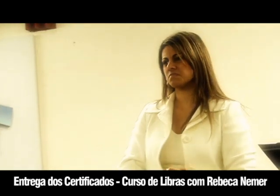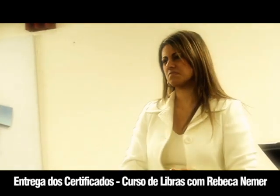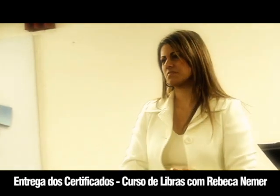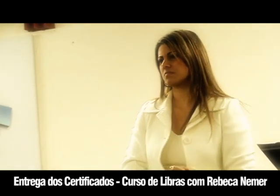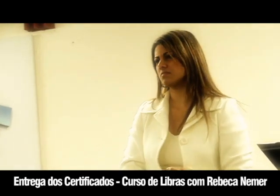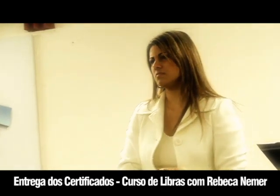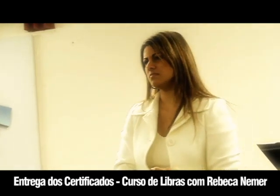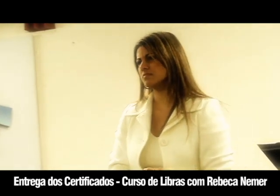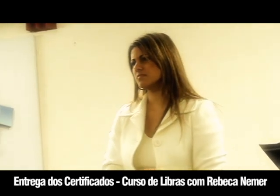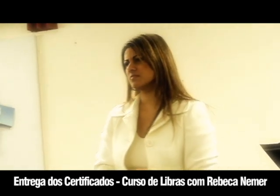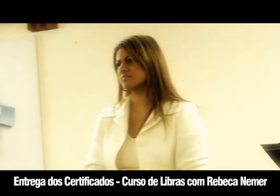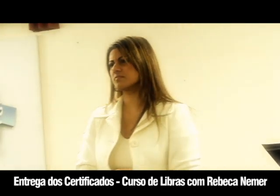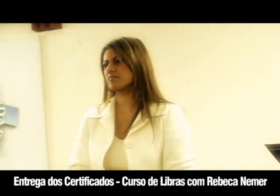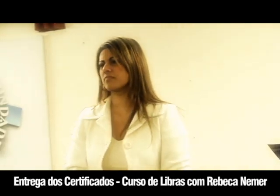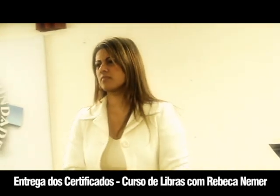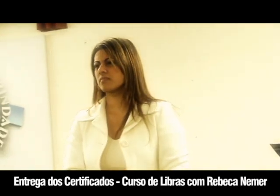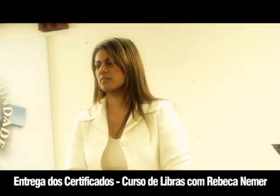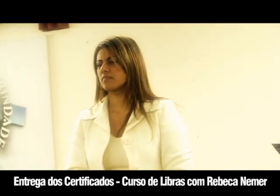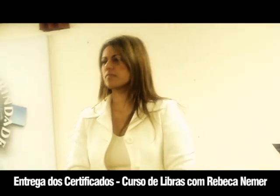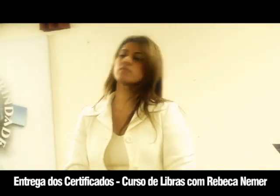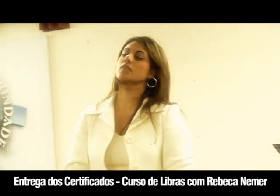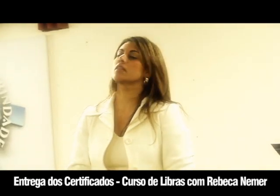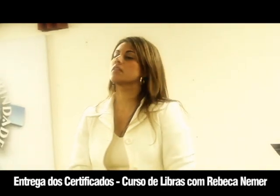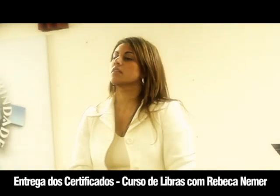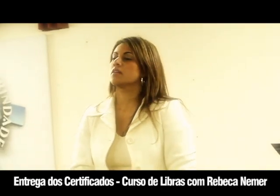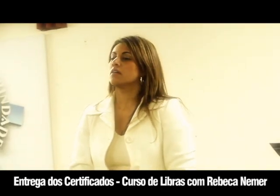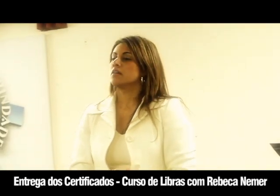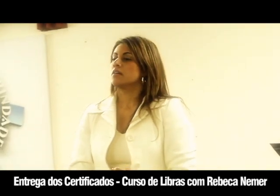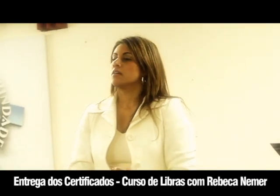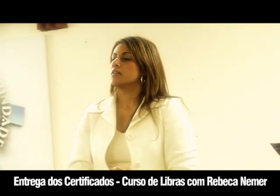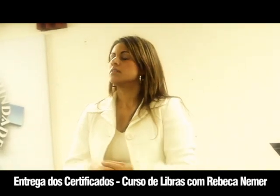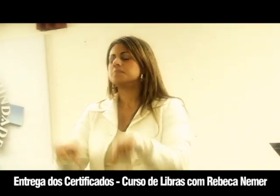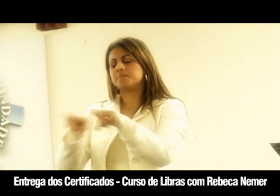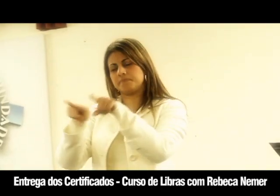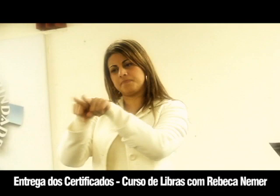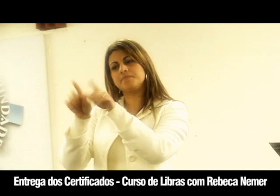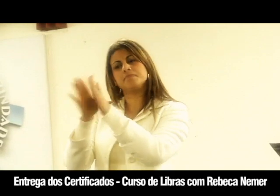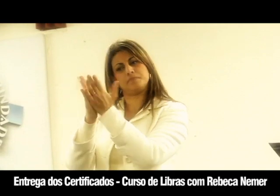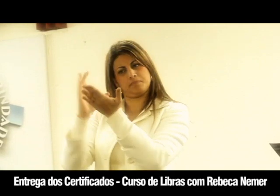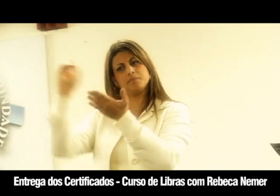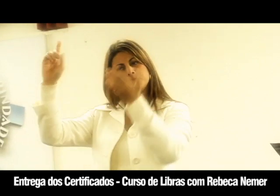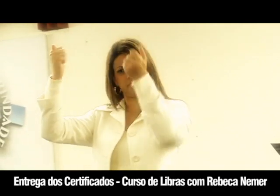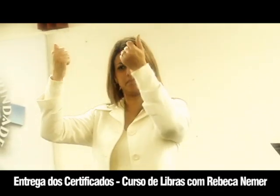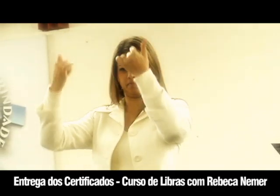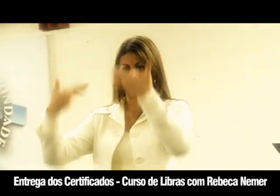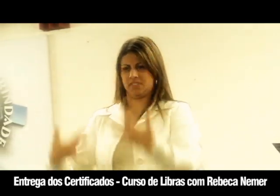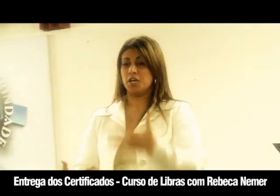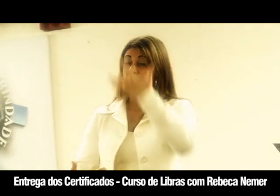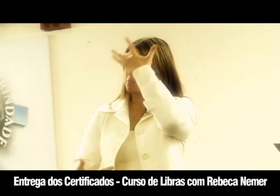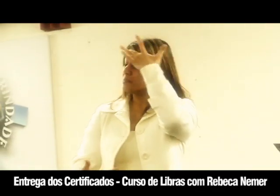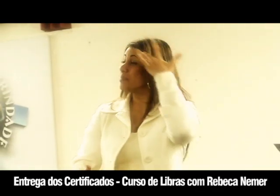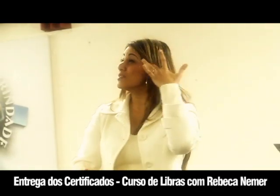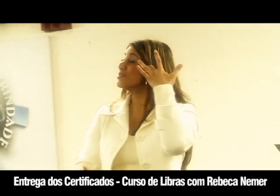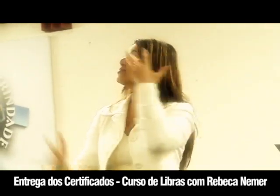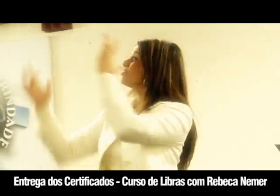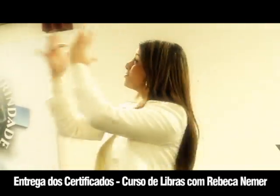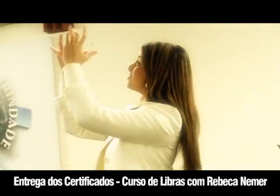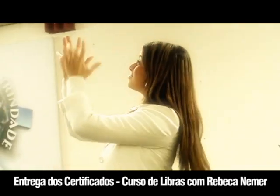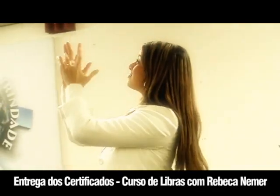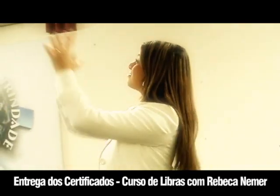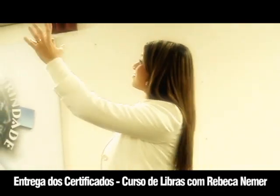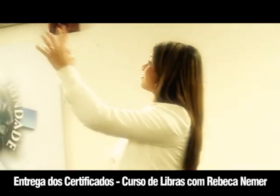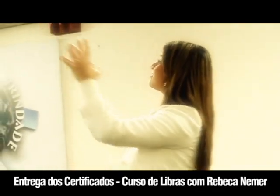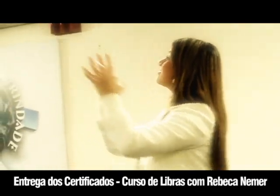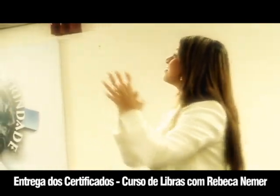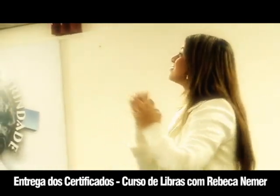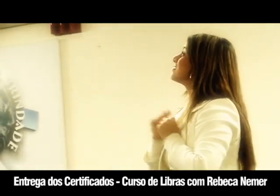a cruz da aceitação, da salvação, aquele homem que aceitou a Jesus, aquele homem que